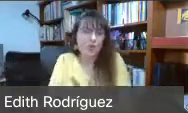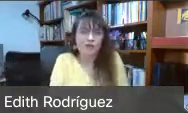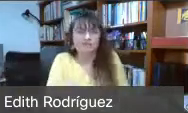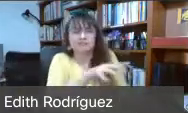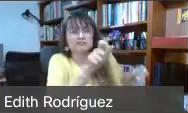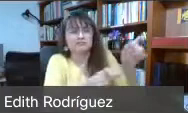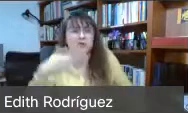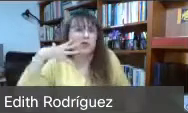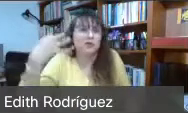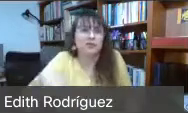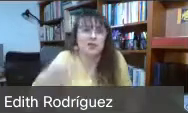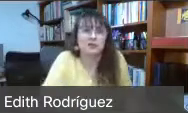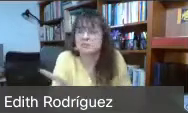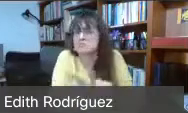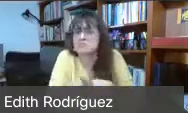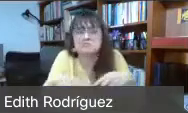él habilidades